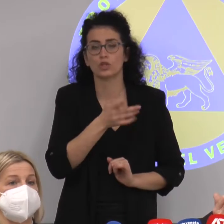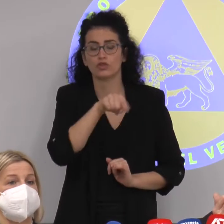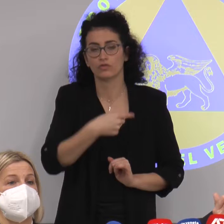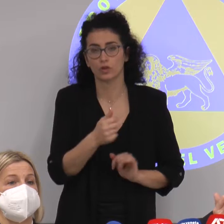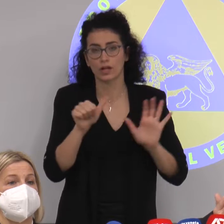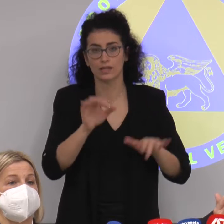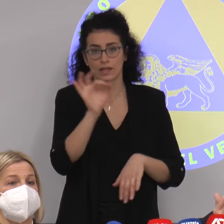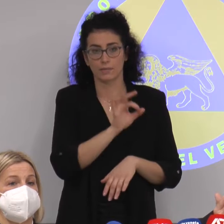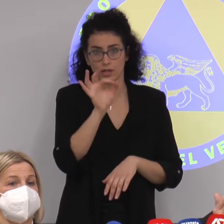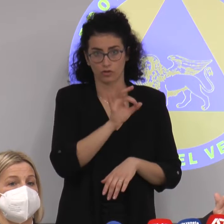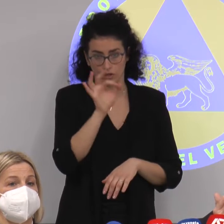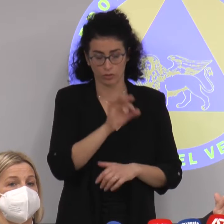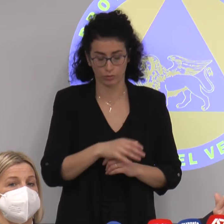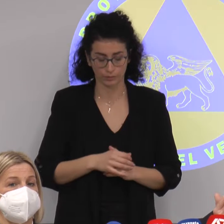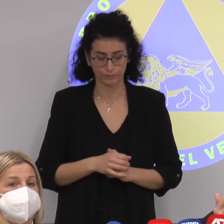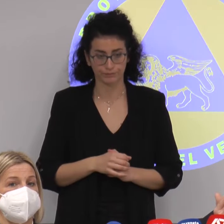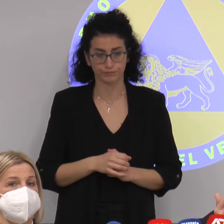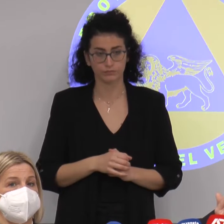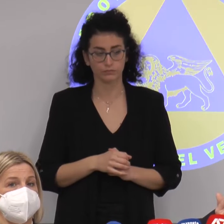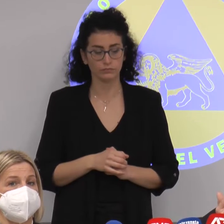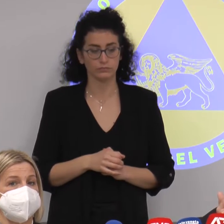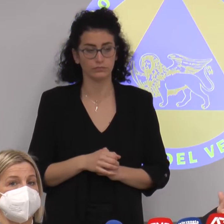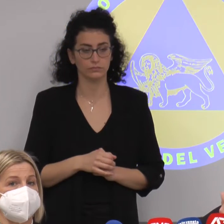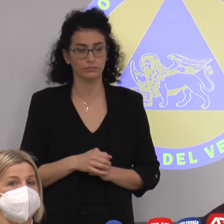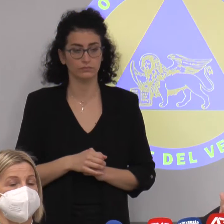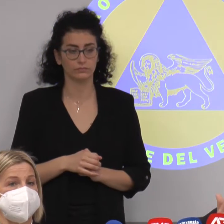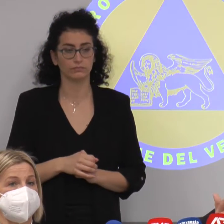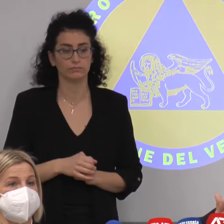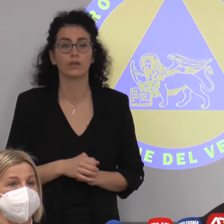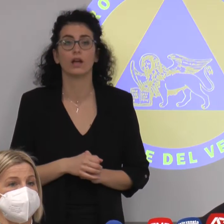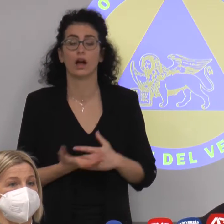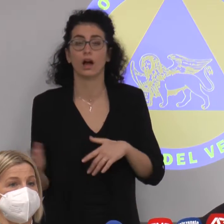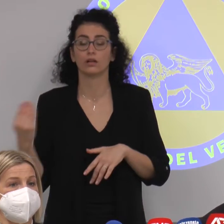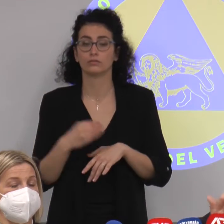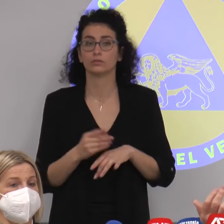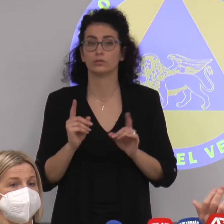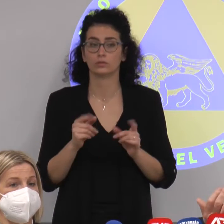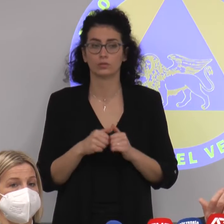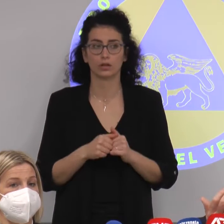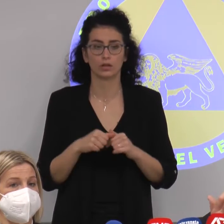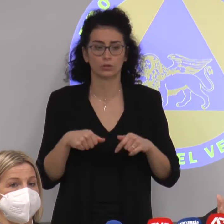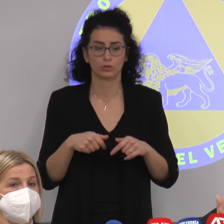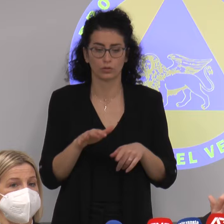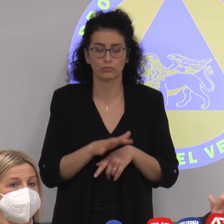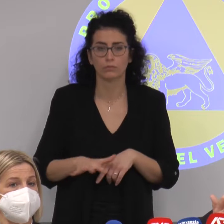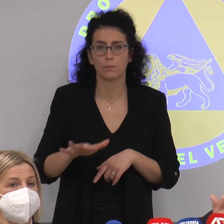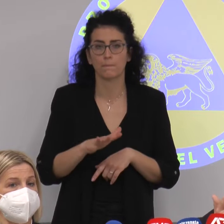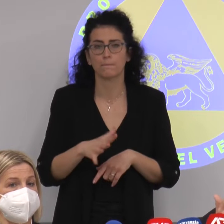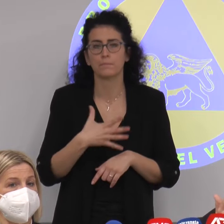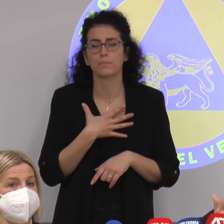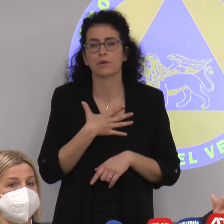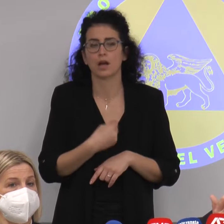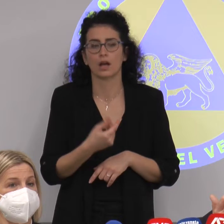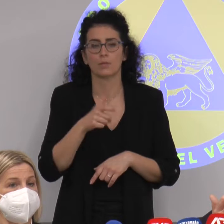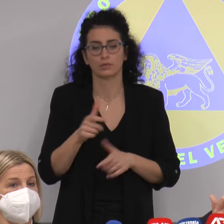per cento e vi dico inoltre che siamo in totale piena zona bianca per della terapia tesi